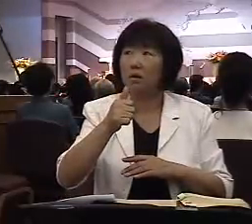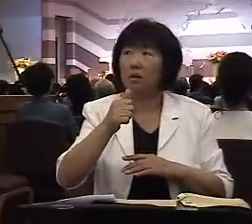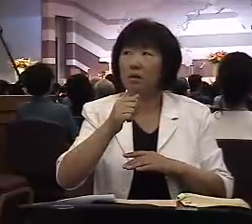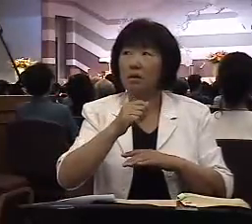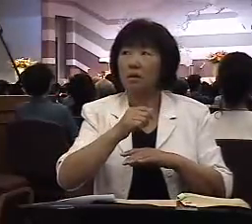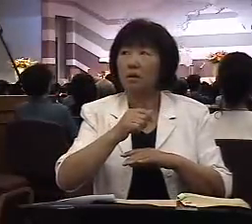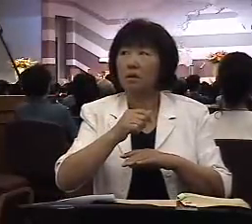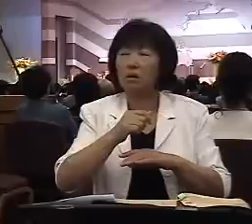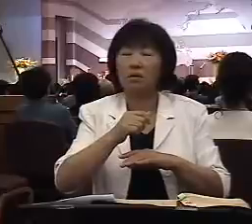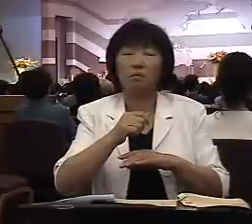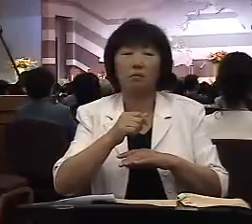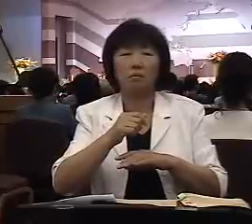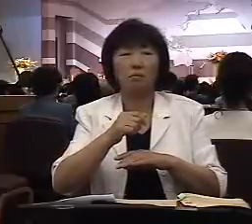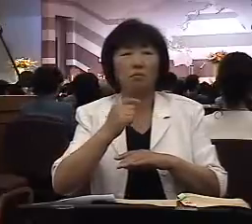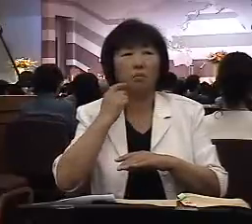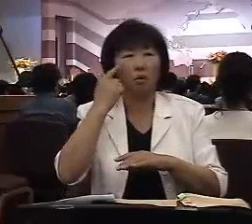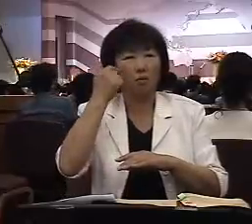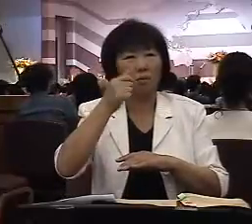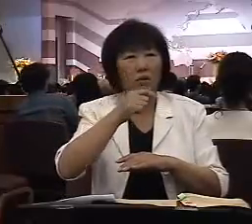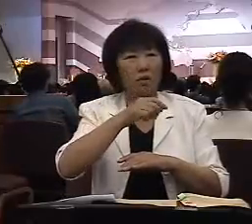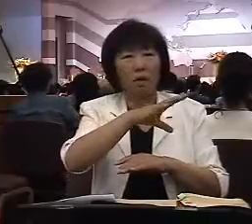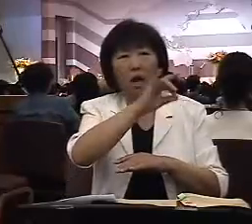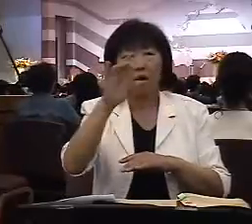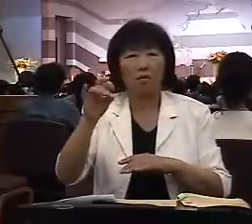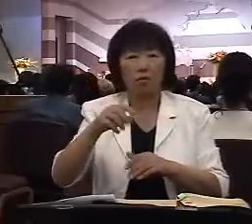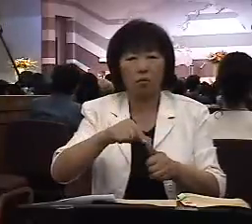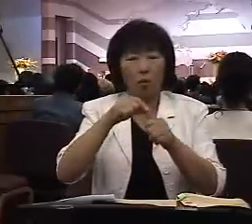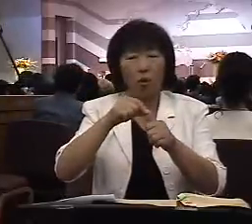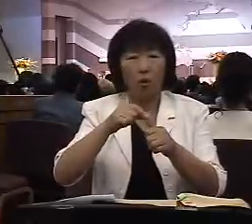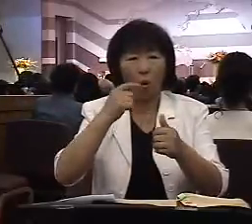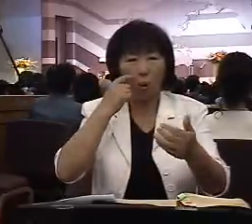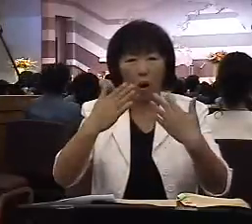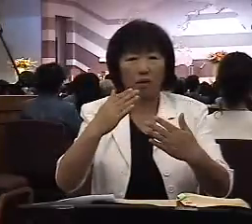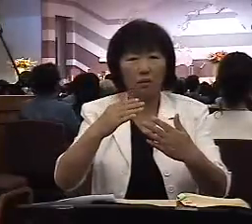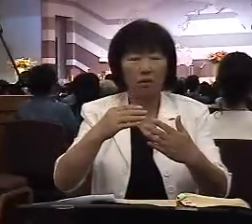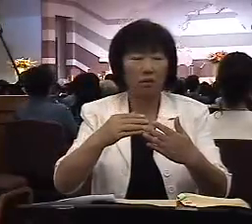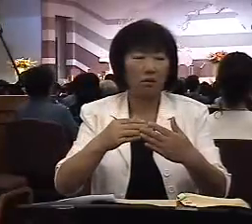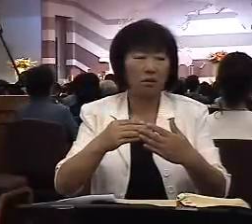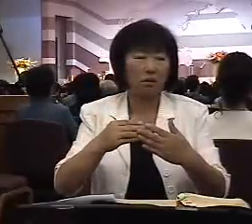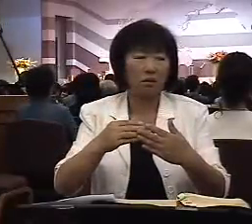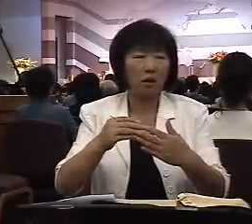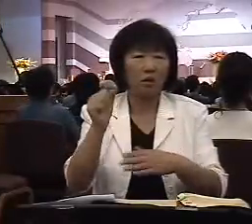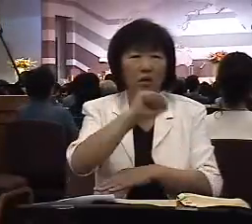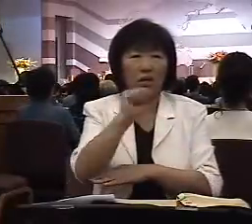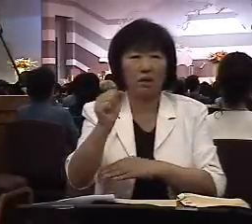저도 가끔 구원의 확신이 흔들릴 때가 있어요.